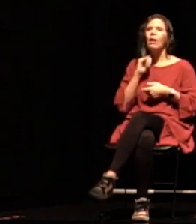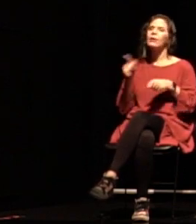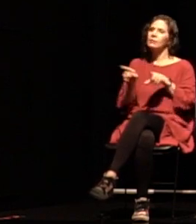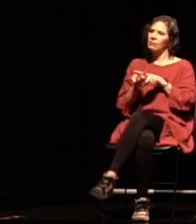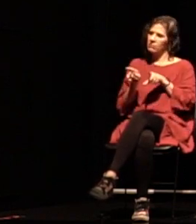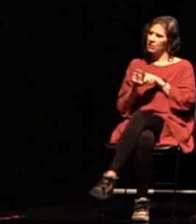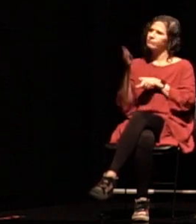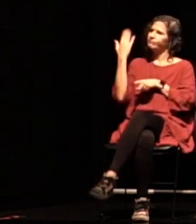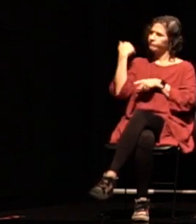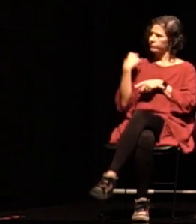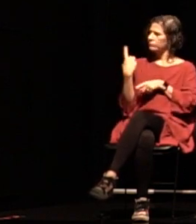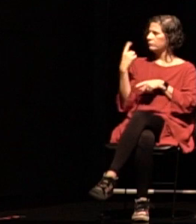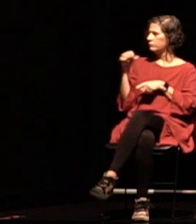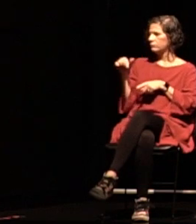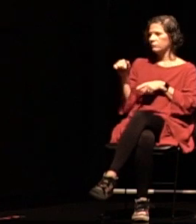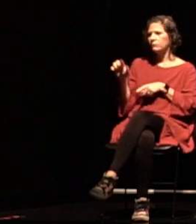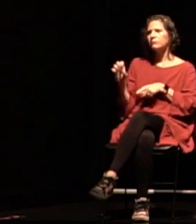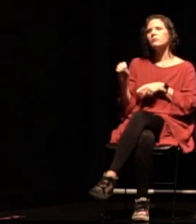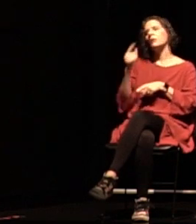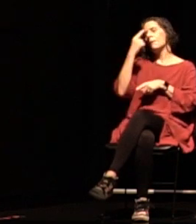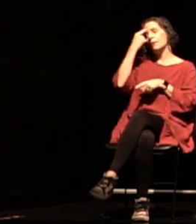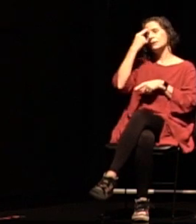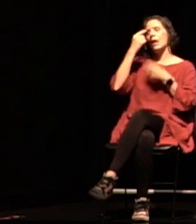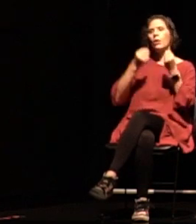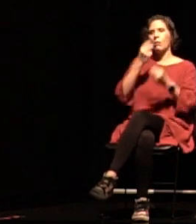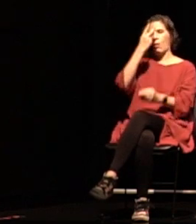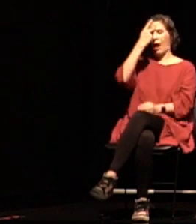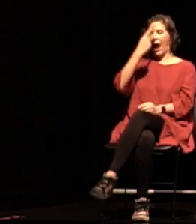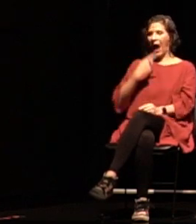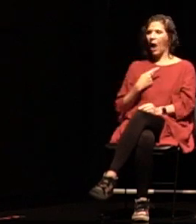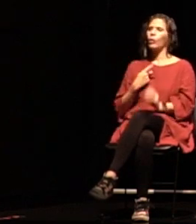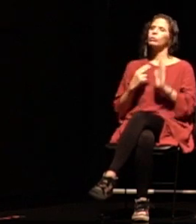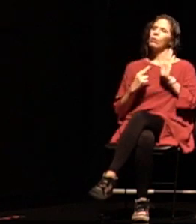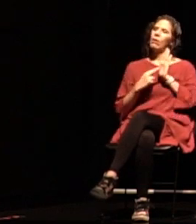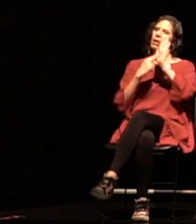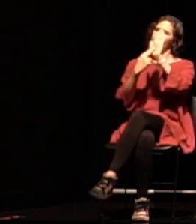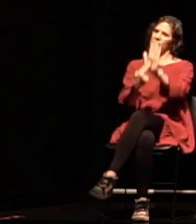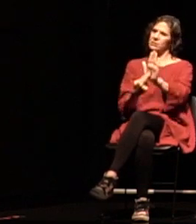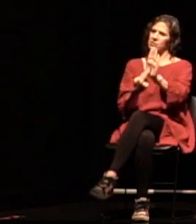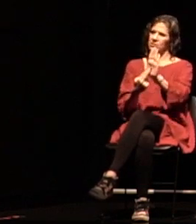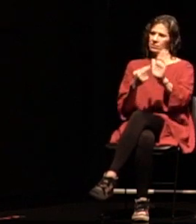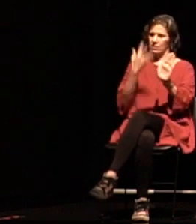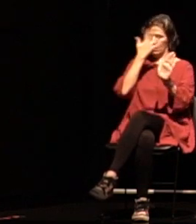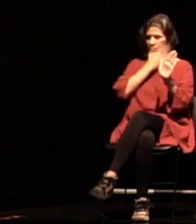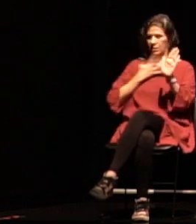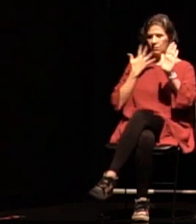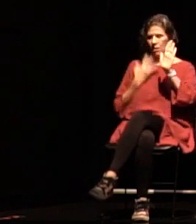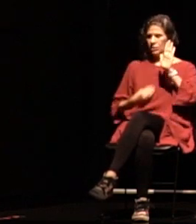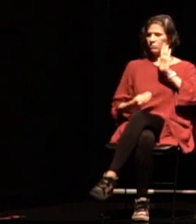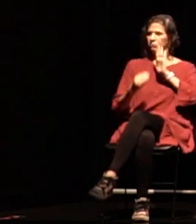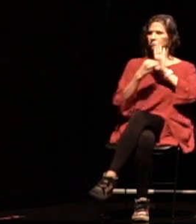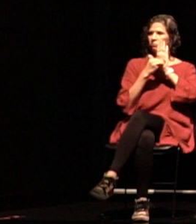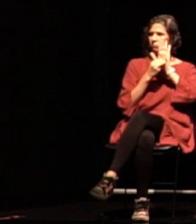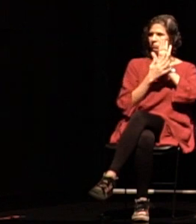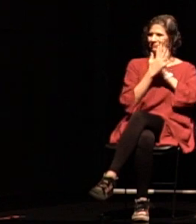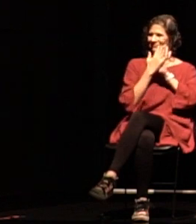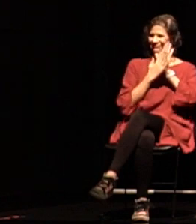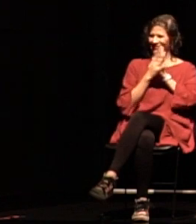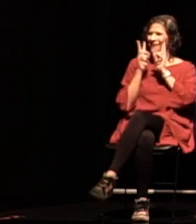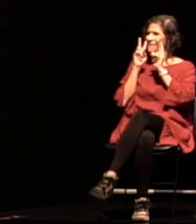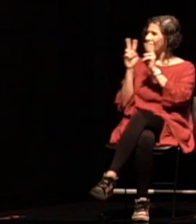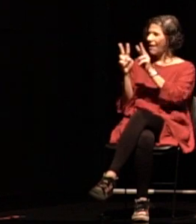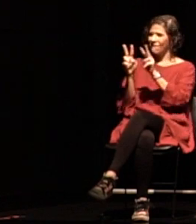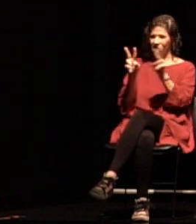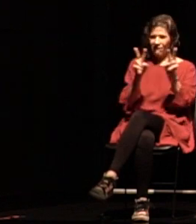voltas com a questão da autorrepresentação, né, que é o que vocês, evidentemente, viram ou vão ver